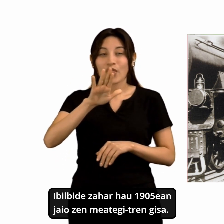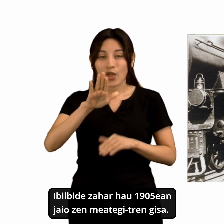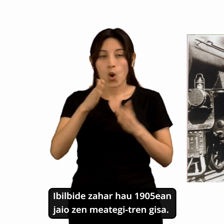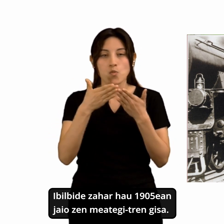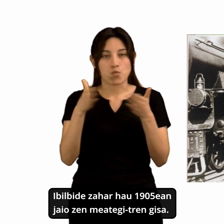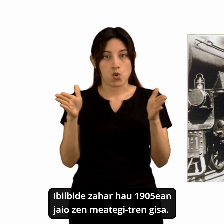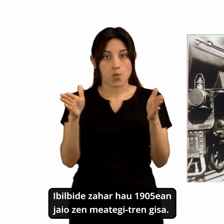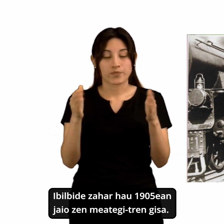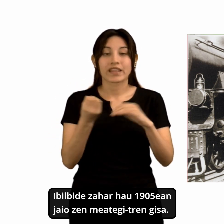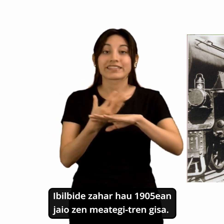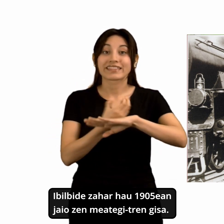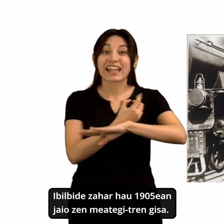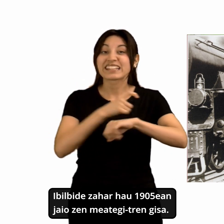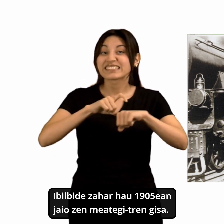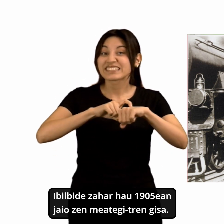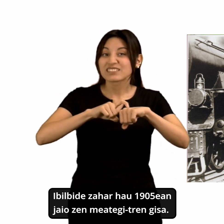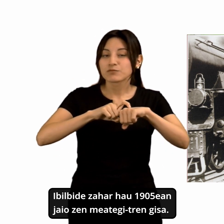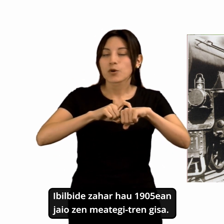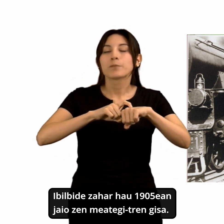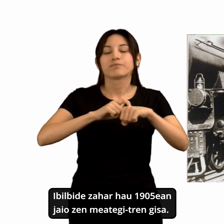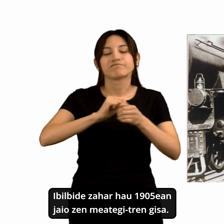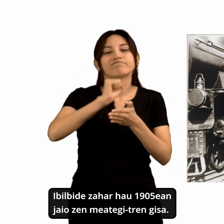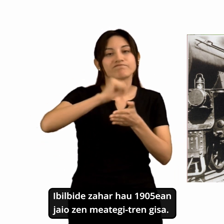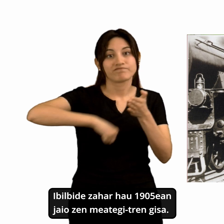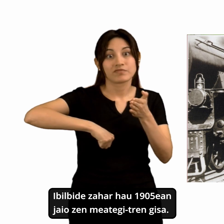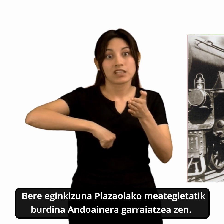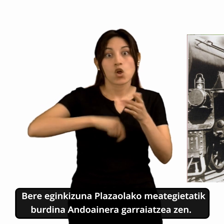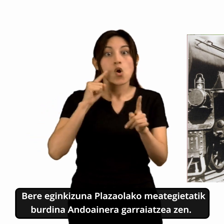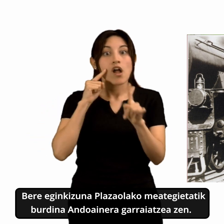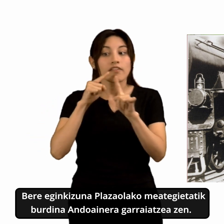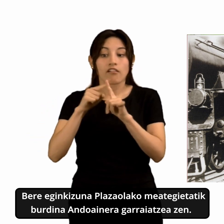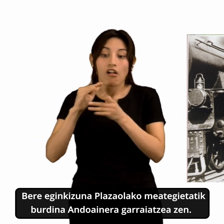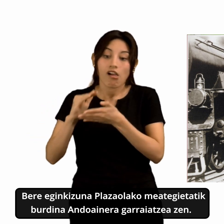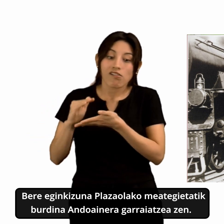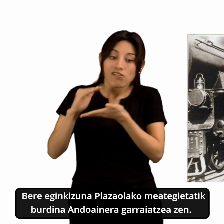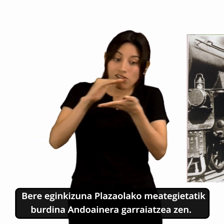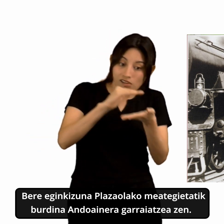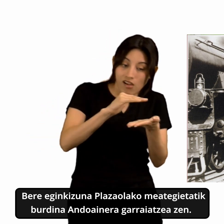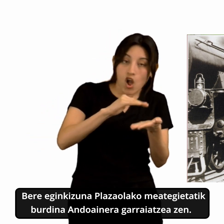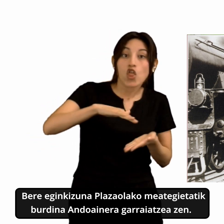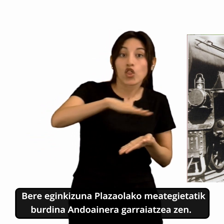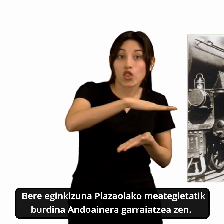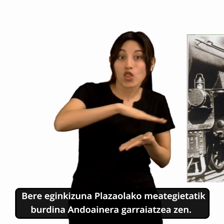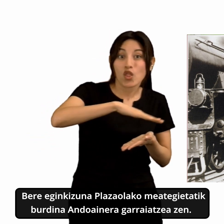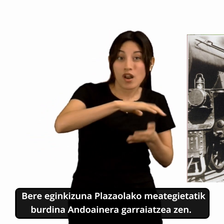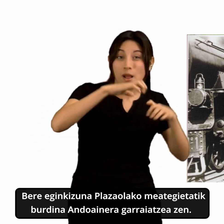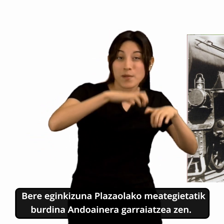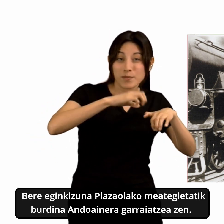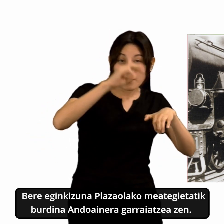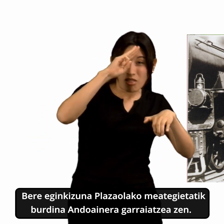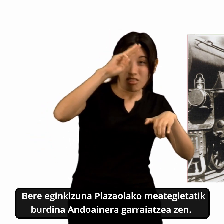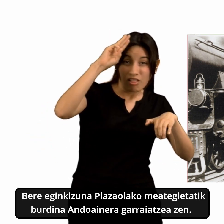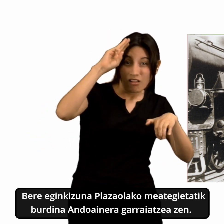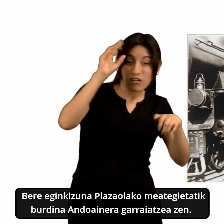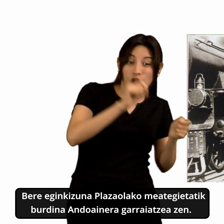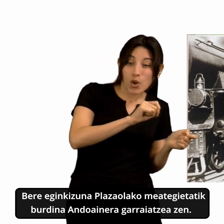1905 jaio zen meategi tren gisa. Bere eginkizuna, Plazaolako meategietatik